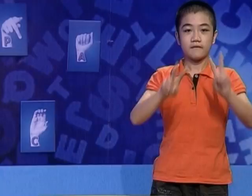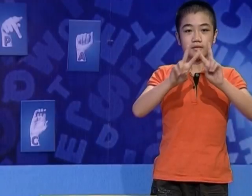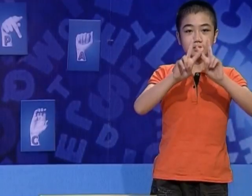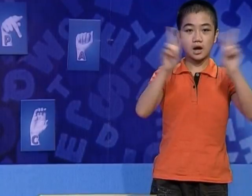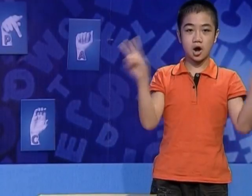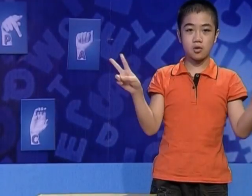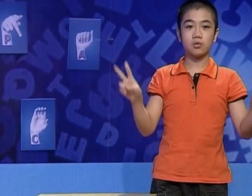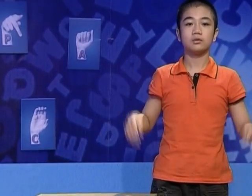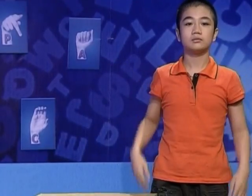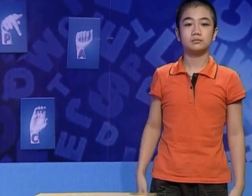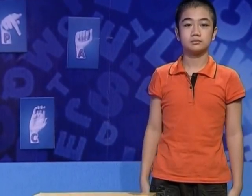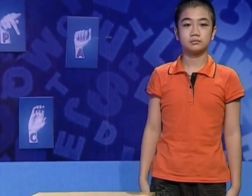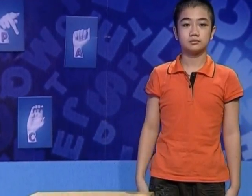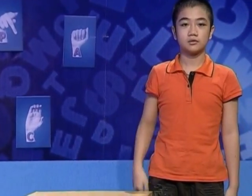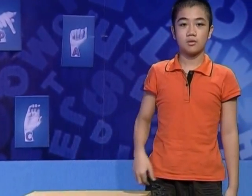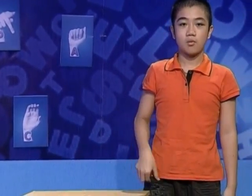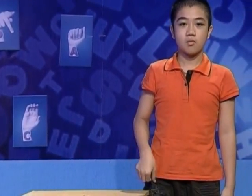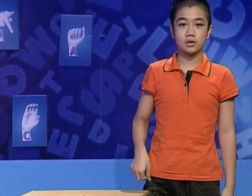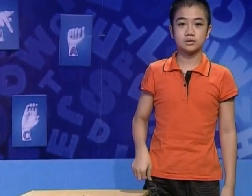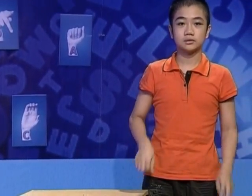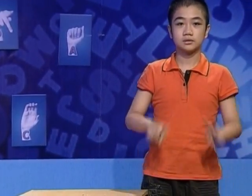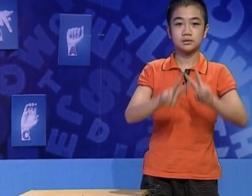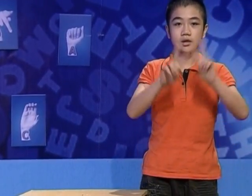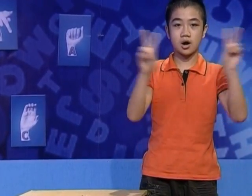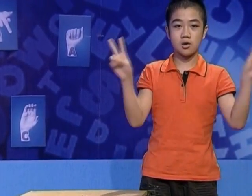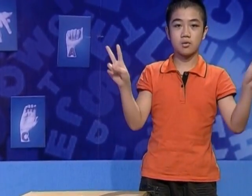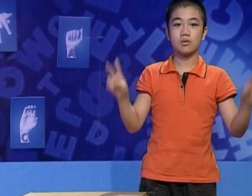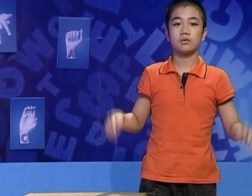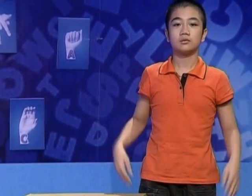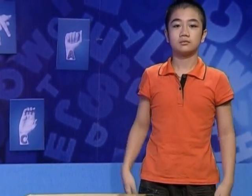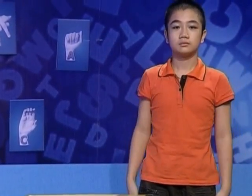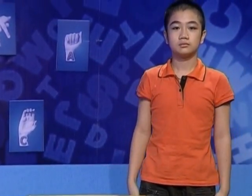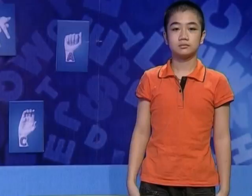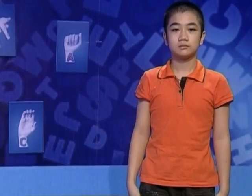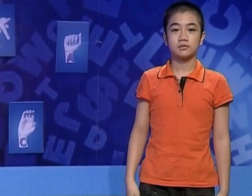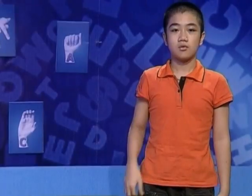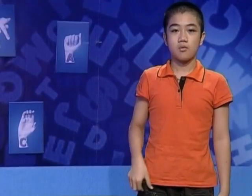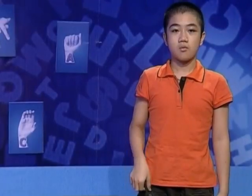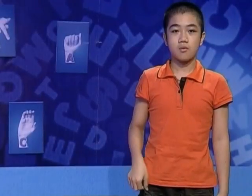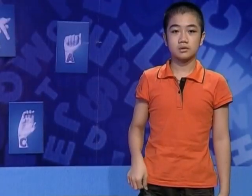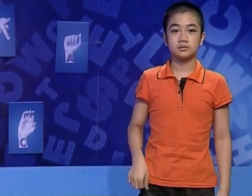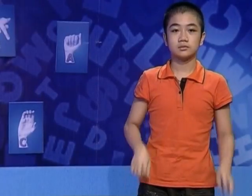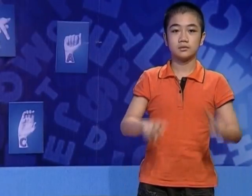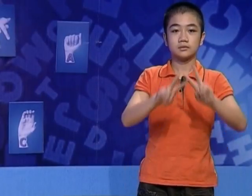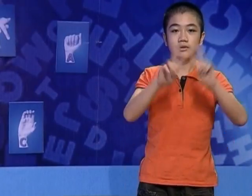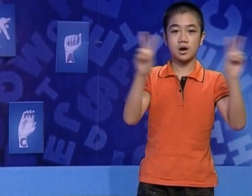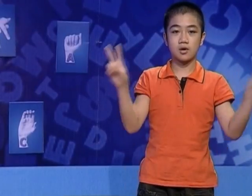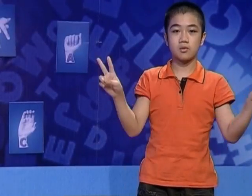Đây là ký hiệu quần Âu đấy. Bạn đang làm ký hiệu quần Âu đấy các em ạ. Đây là ký hiệu quần Âu